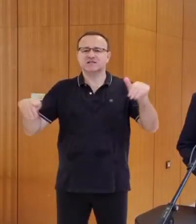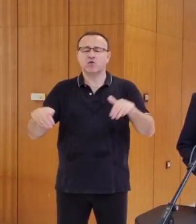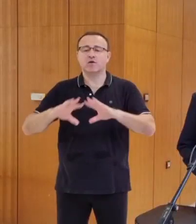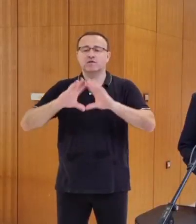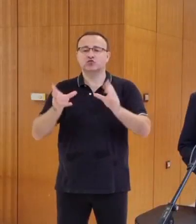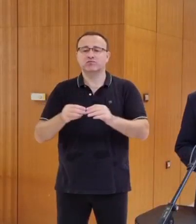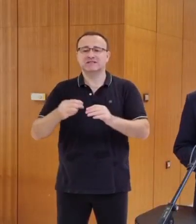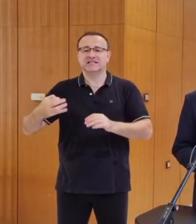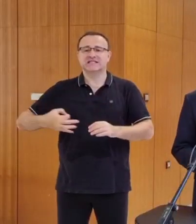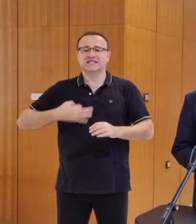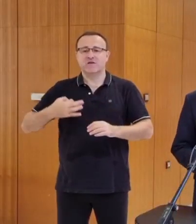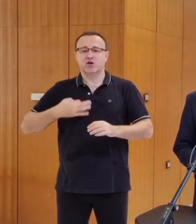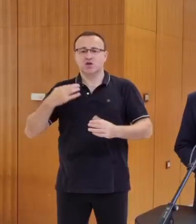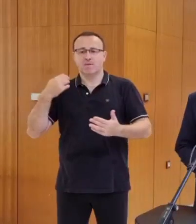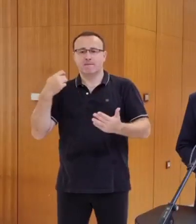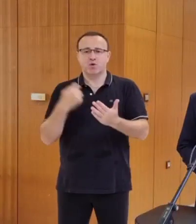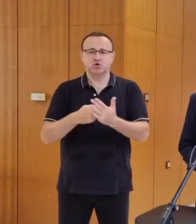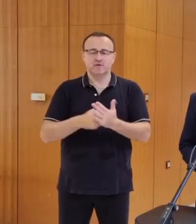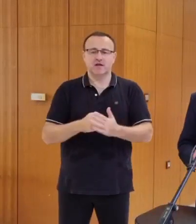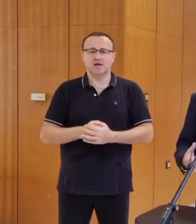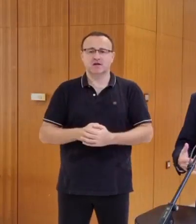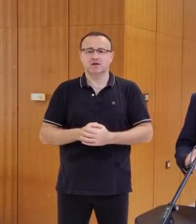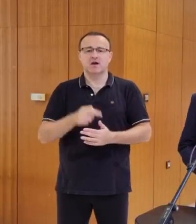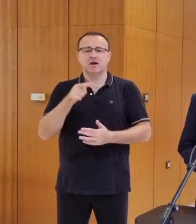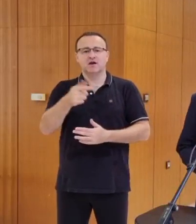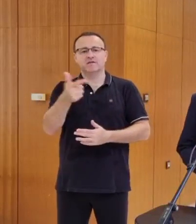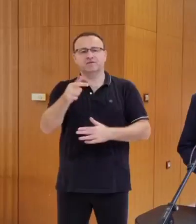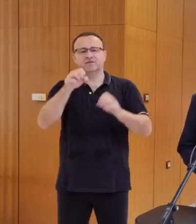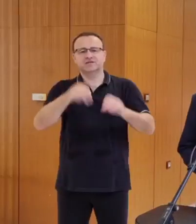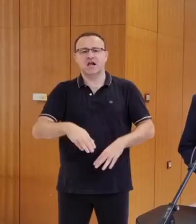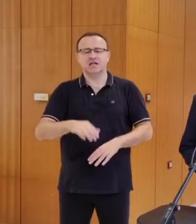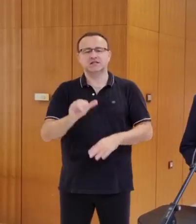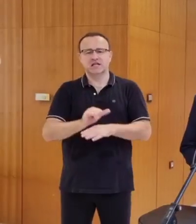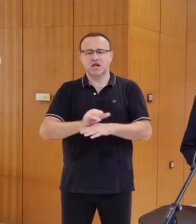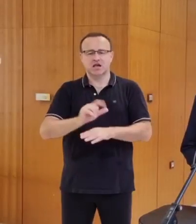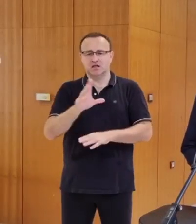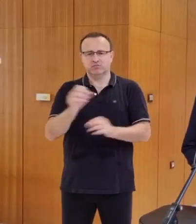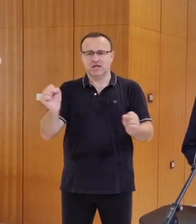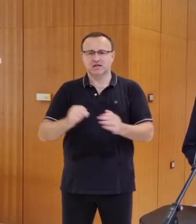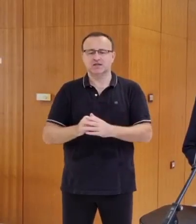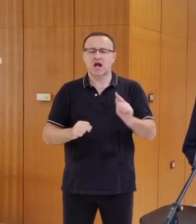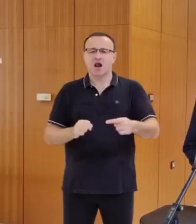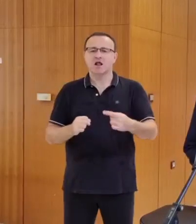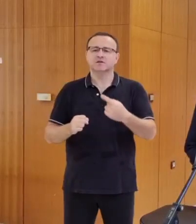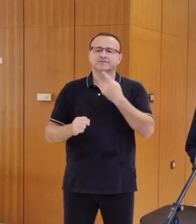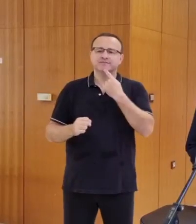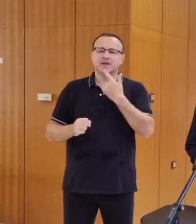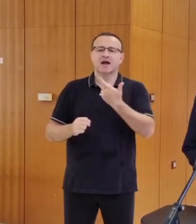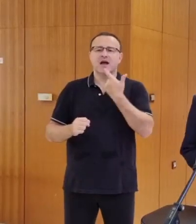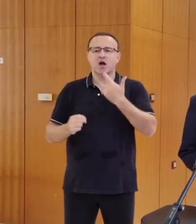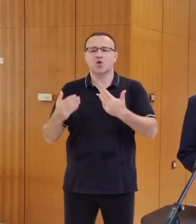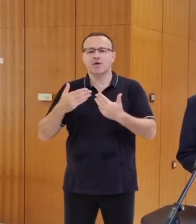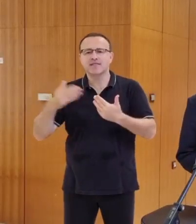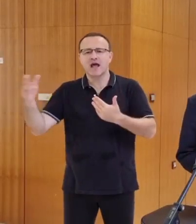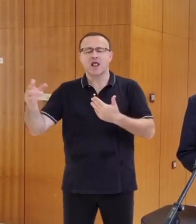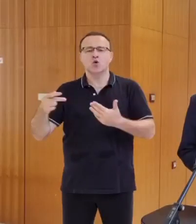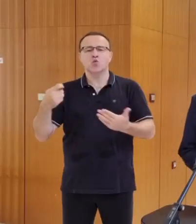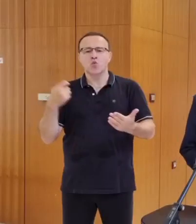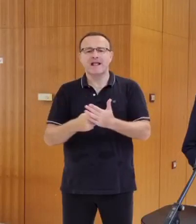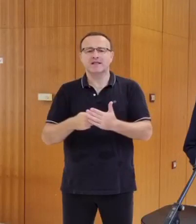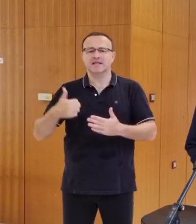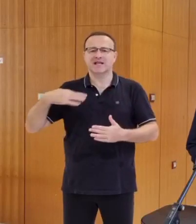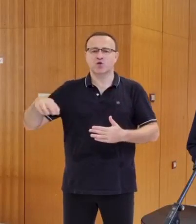poisťovne. K takémuto úkonu neprišlo, ale teda bavíme sa o tom, ako ďalej uplatňovať jednotlivé opatrenia na to,